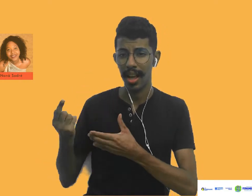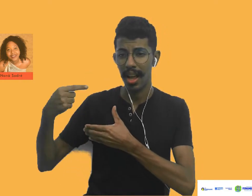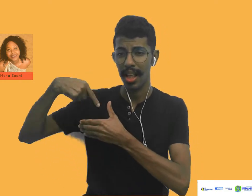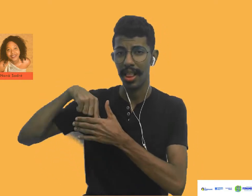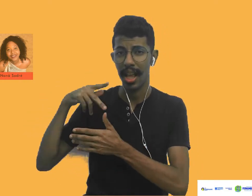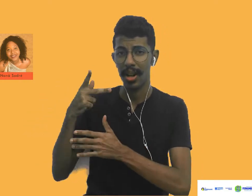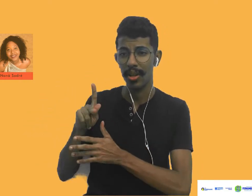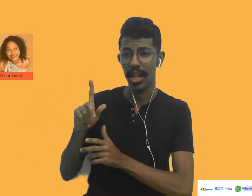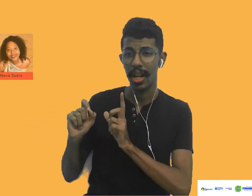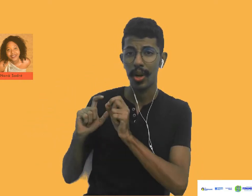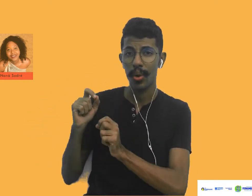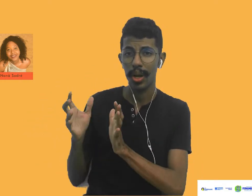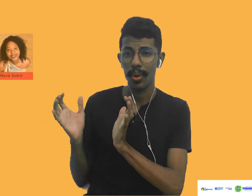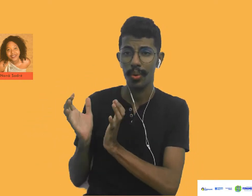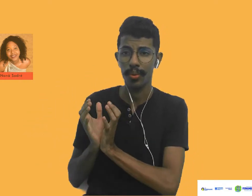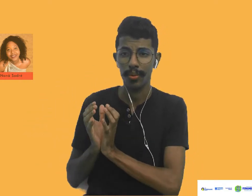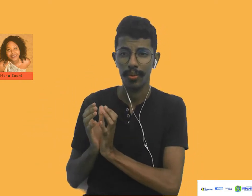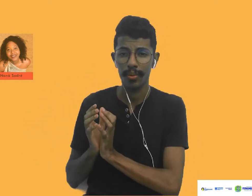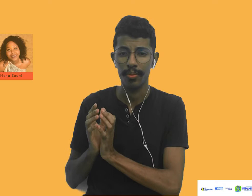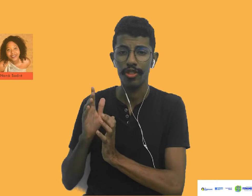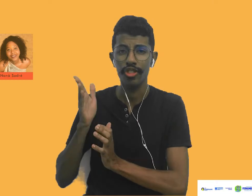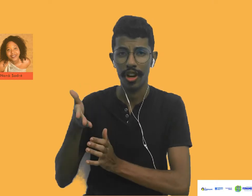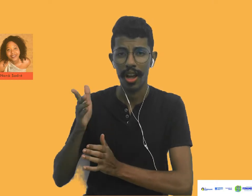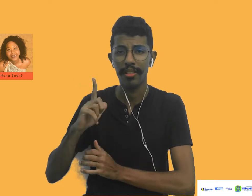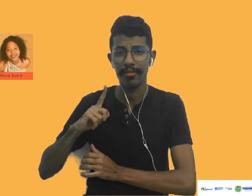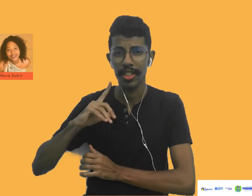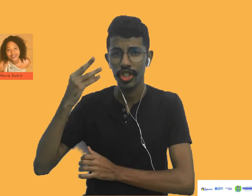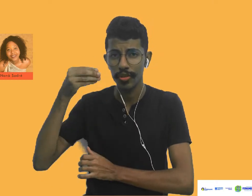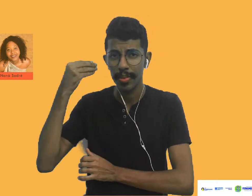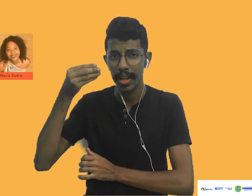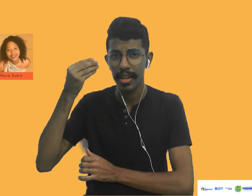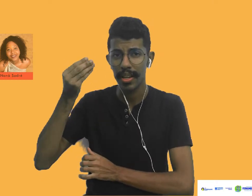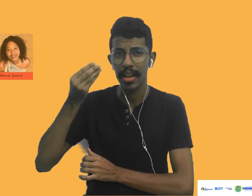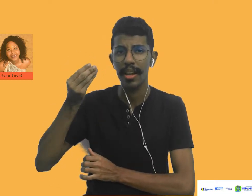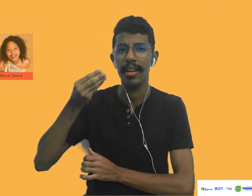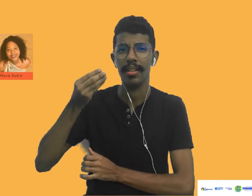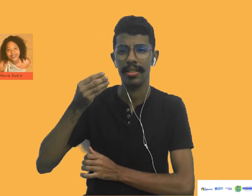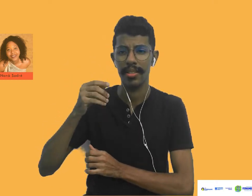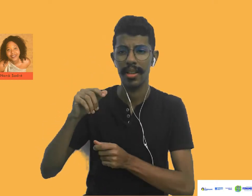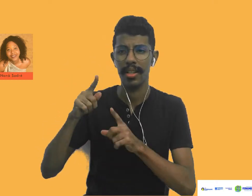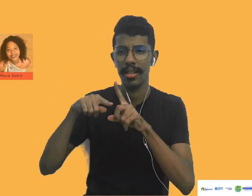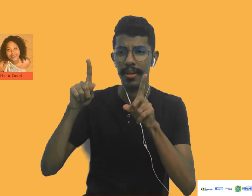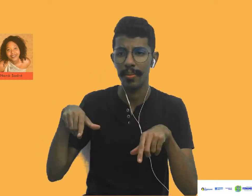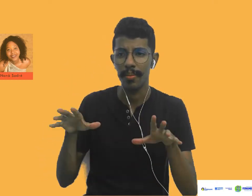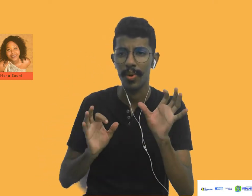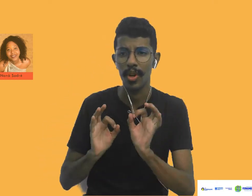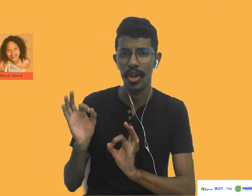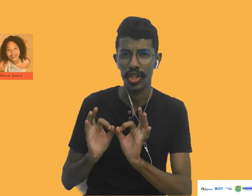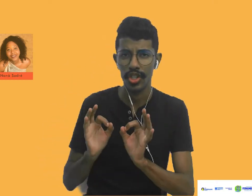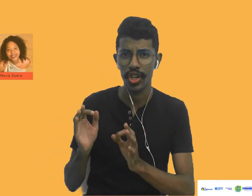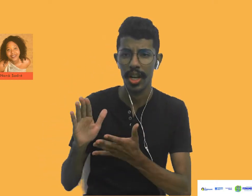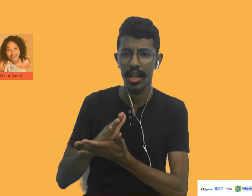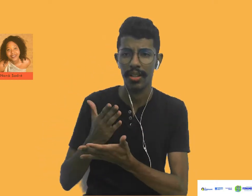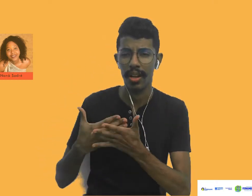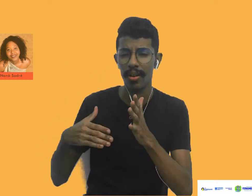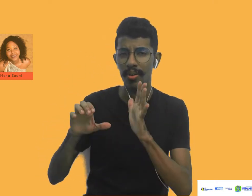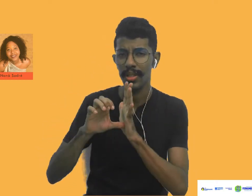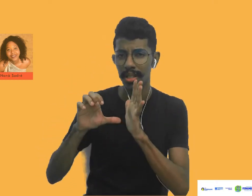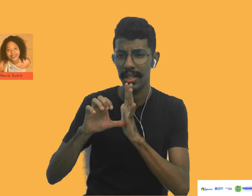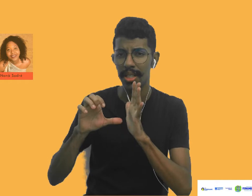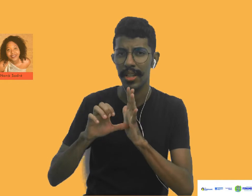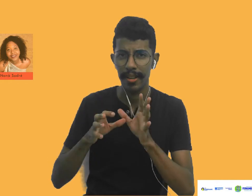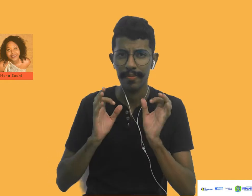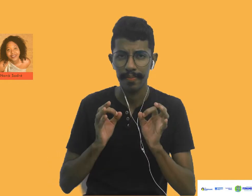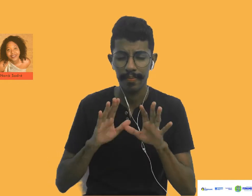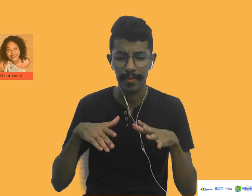também, e coletivo também. Ele já tinha experiência de submeter projetos, né, em